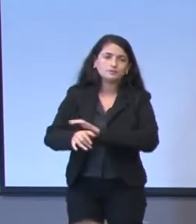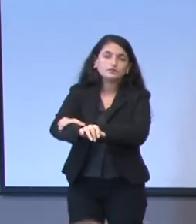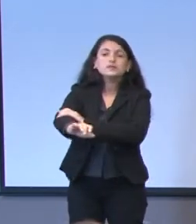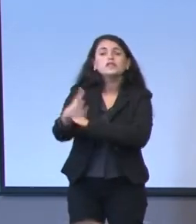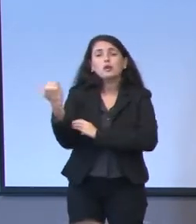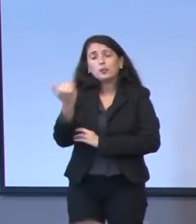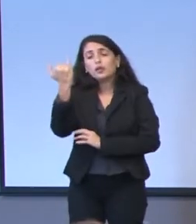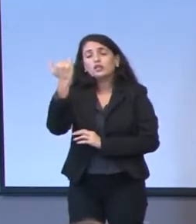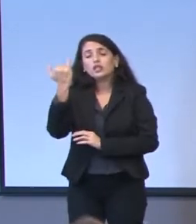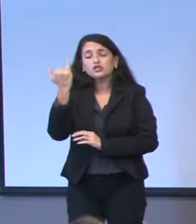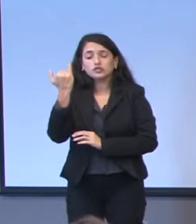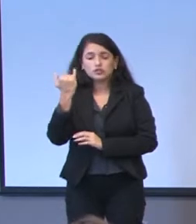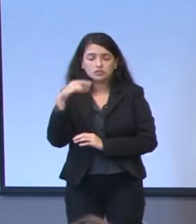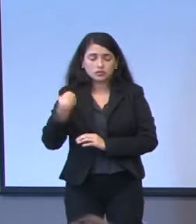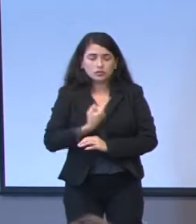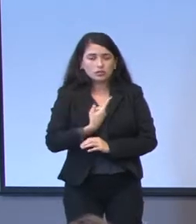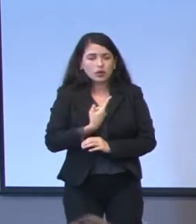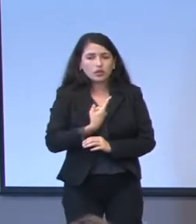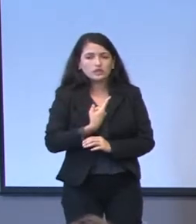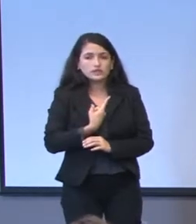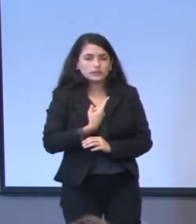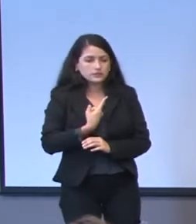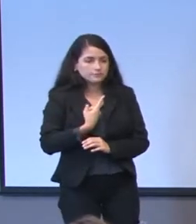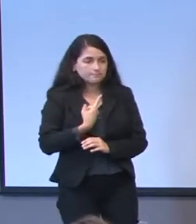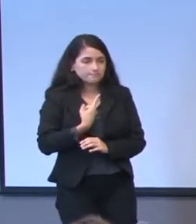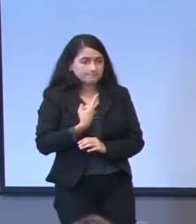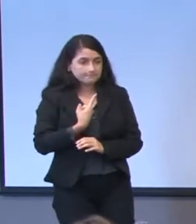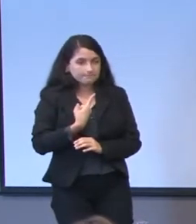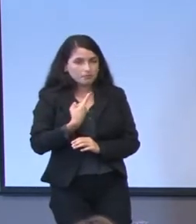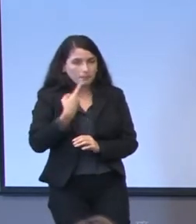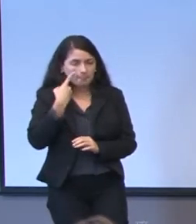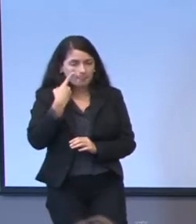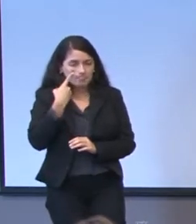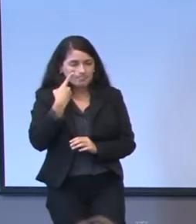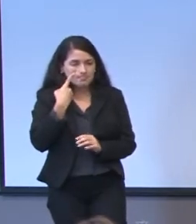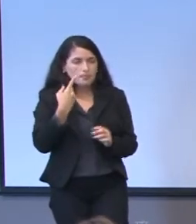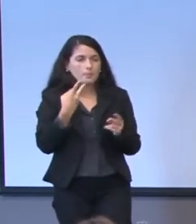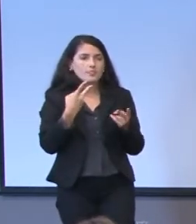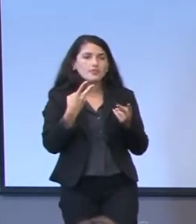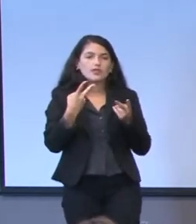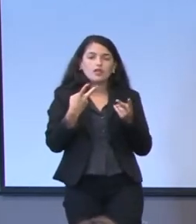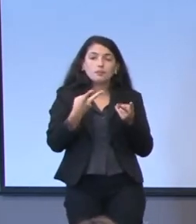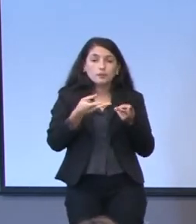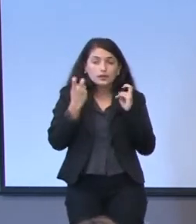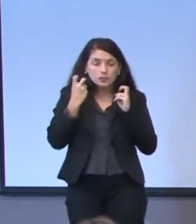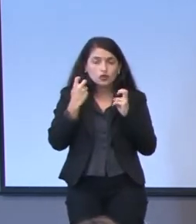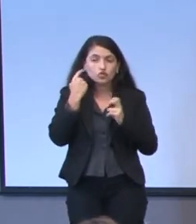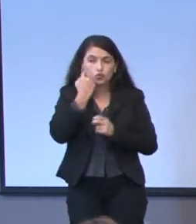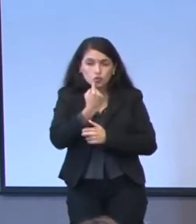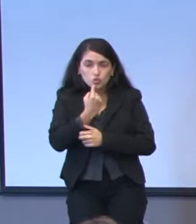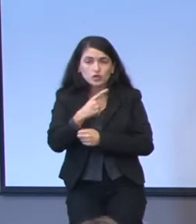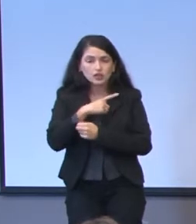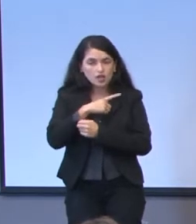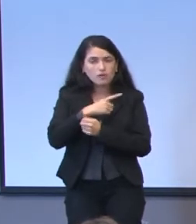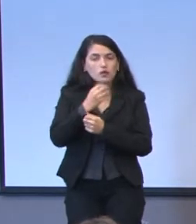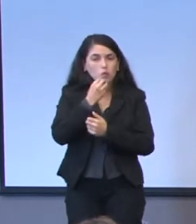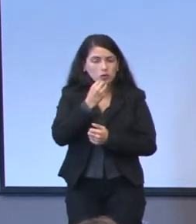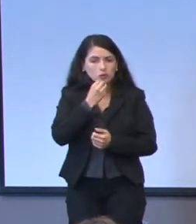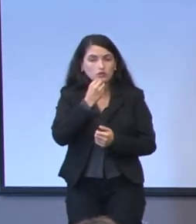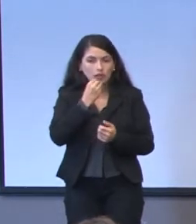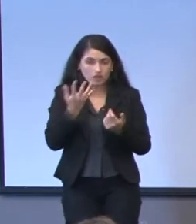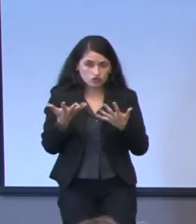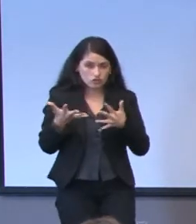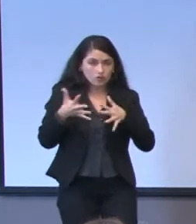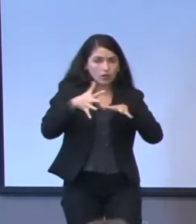É importante a gente olhar quem teve a chance, né, uma estudante surdo que teve a chance de participar de uma escola inclusiva com